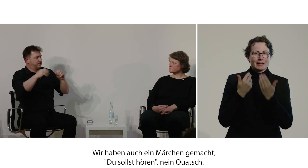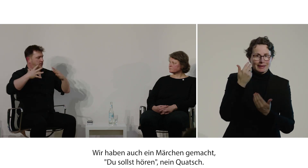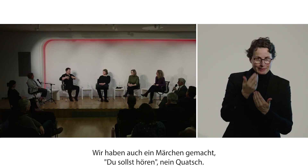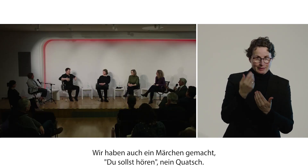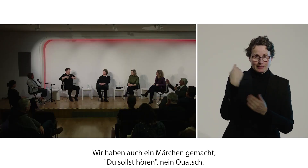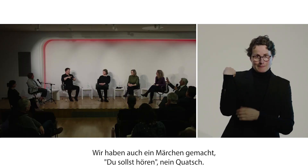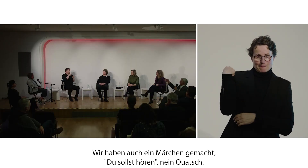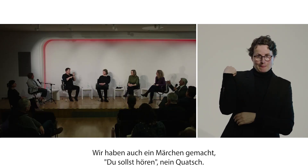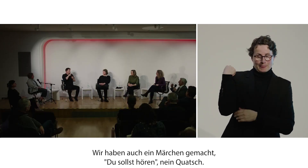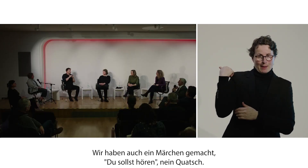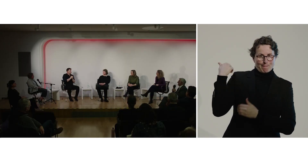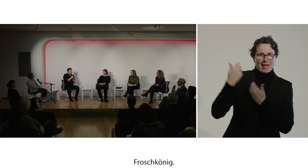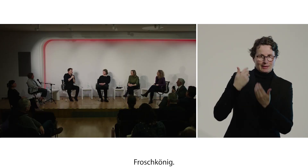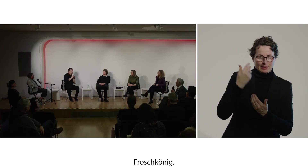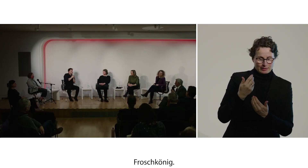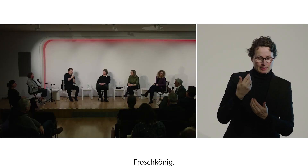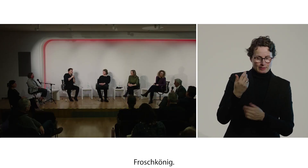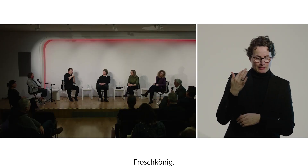hören... Quatsch...